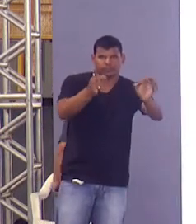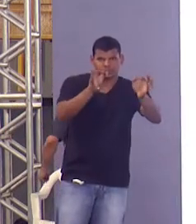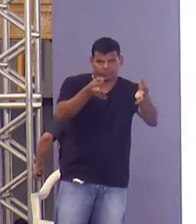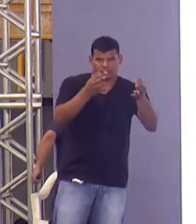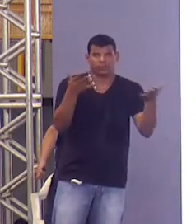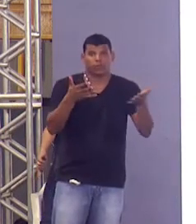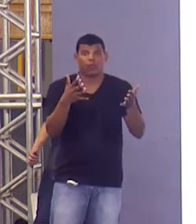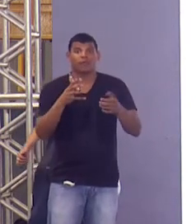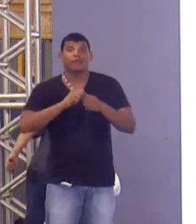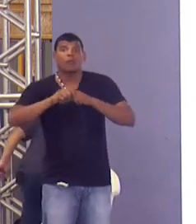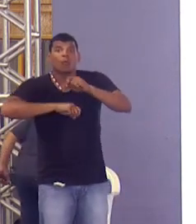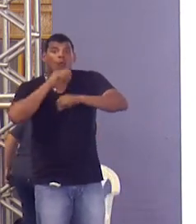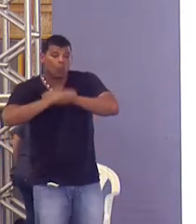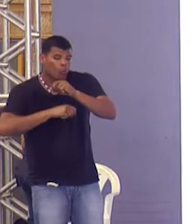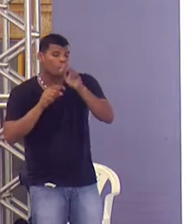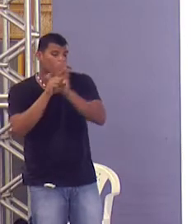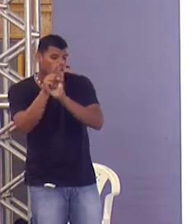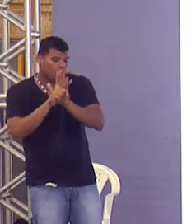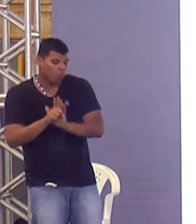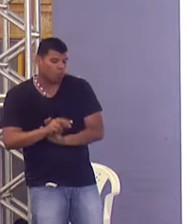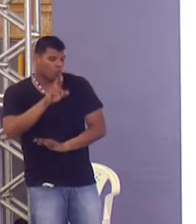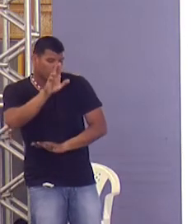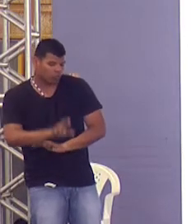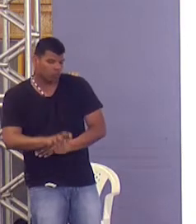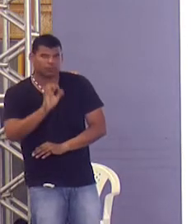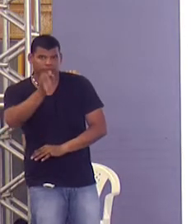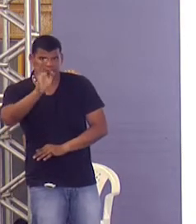primeira questão.